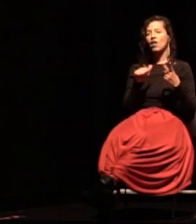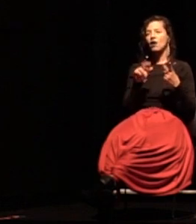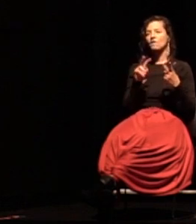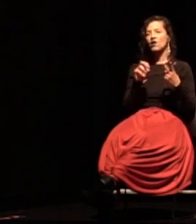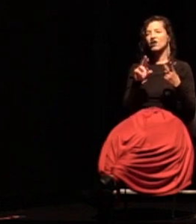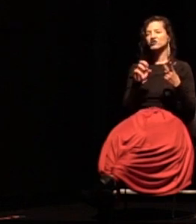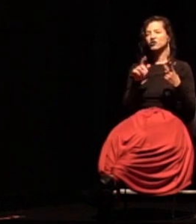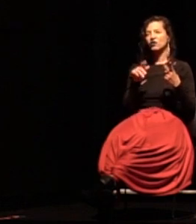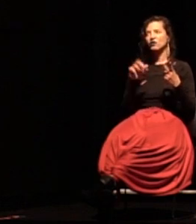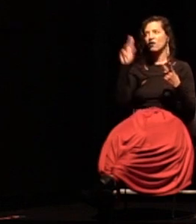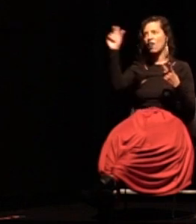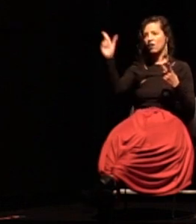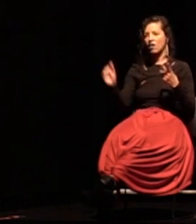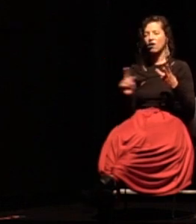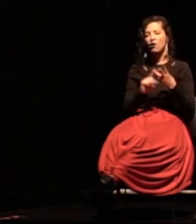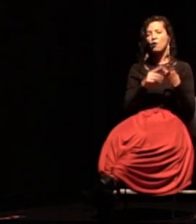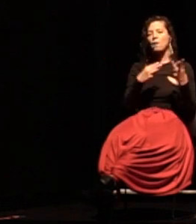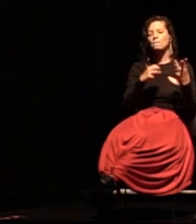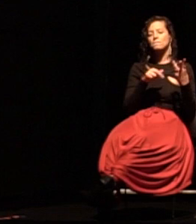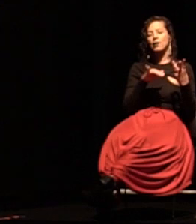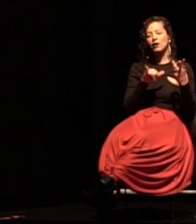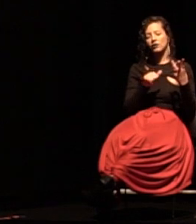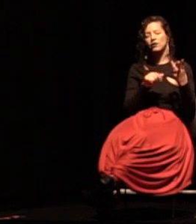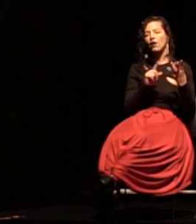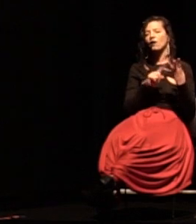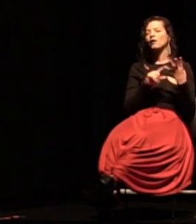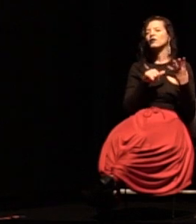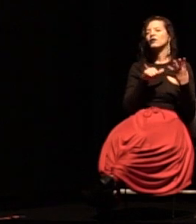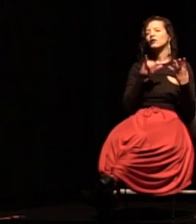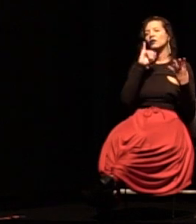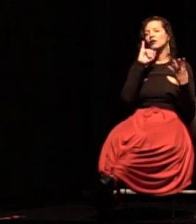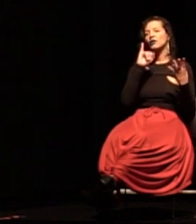Itália, como era Marina Vescovo e Olli De Sana, né?